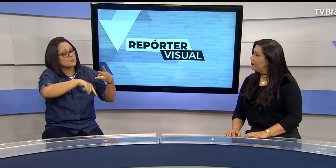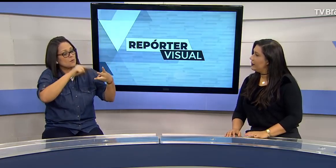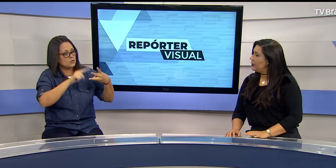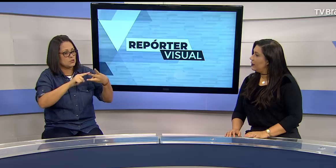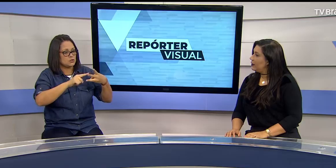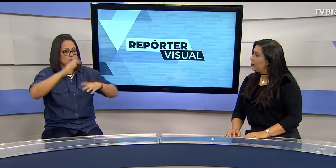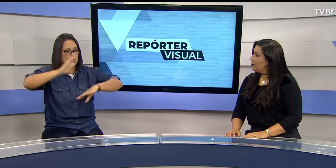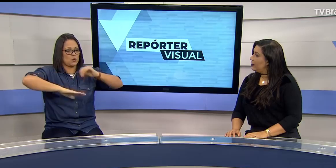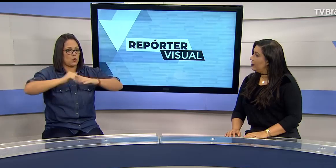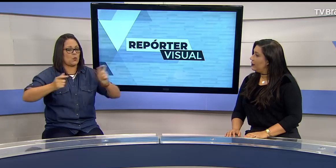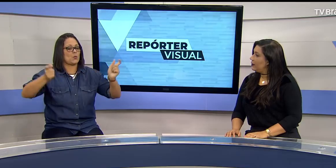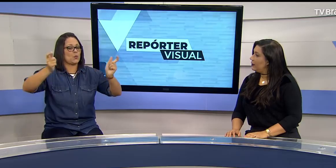a referencial,